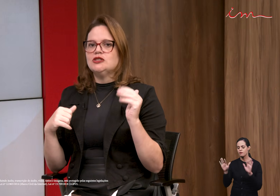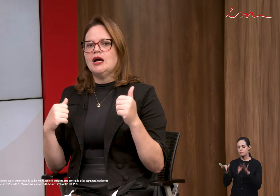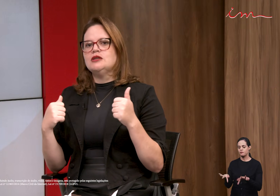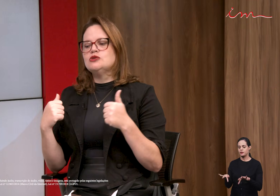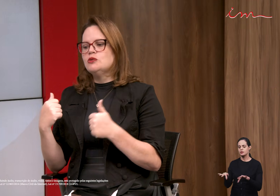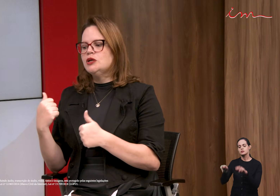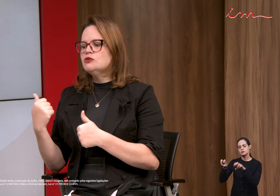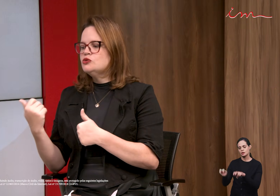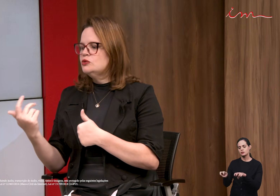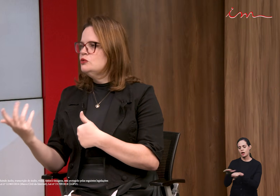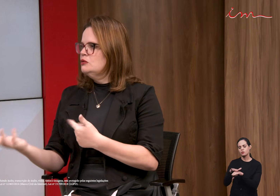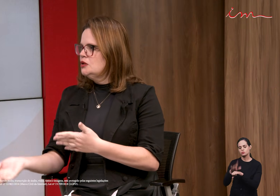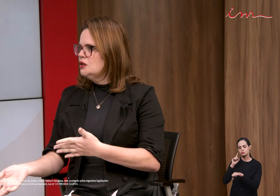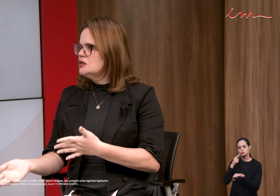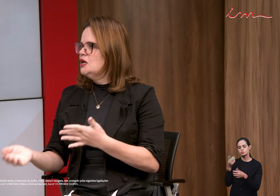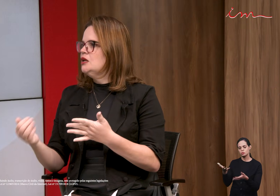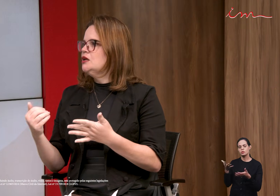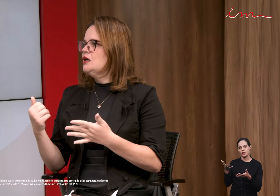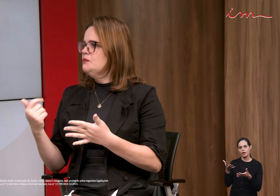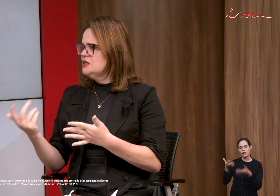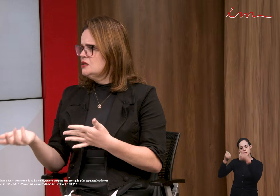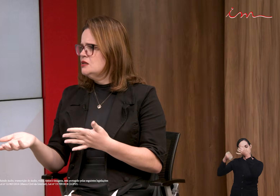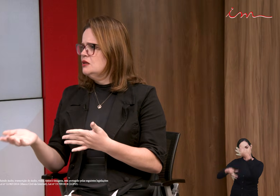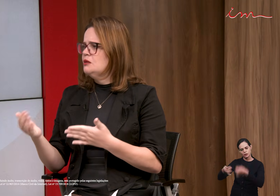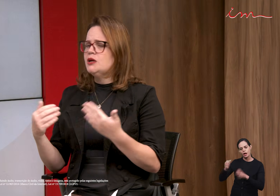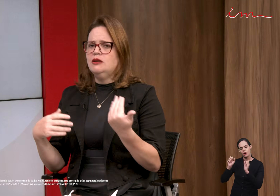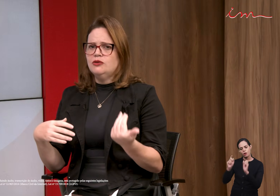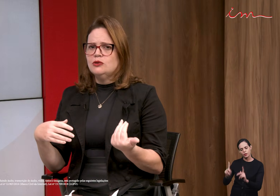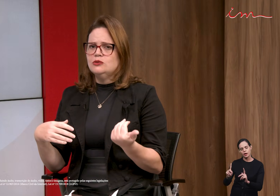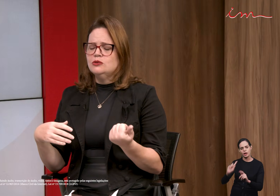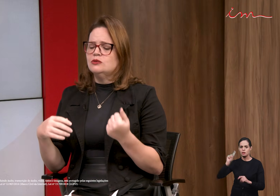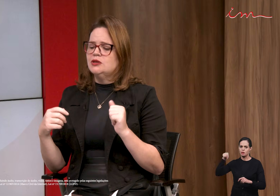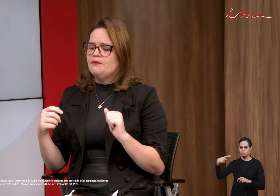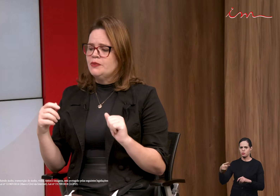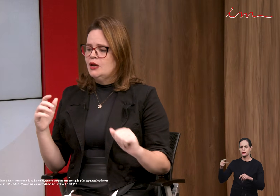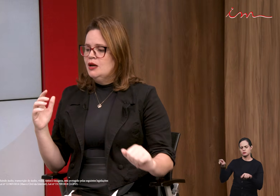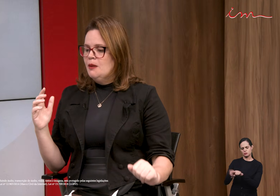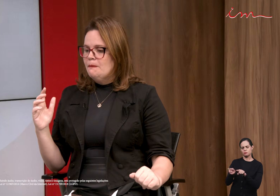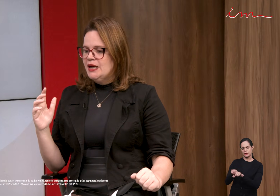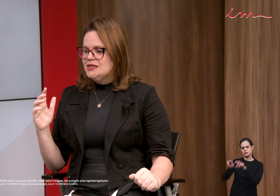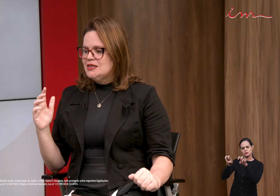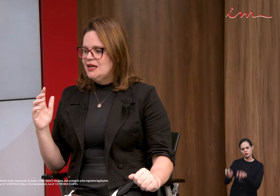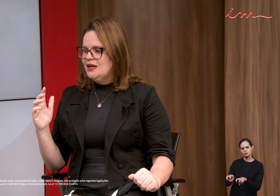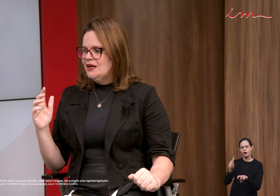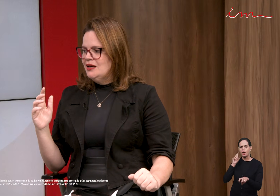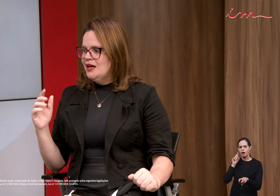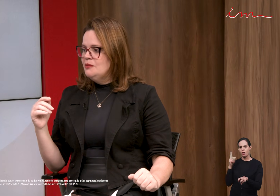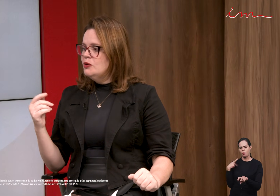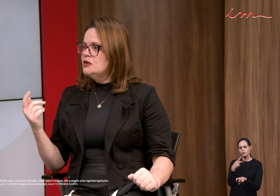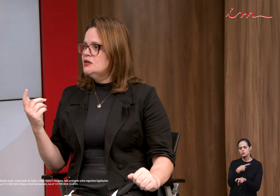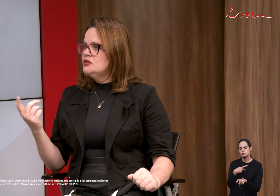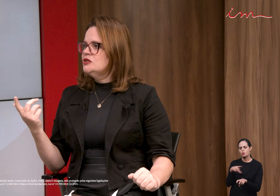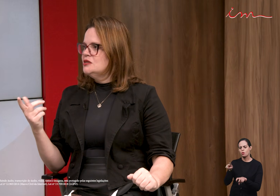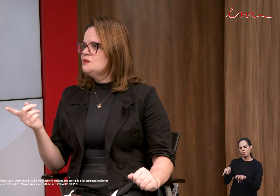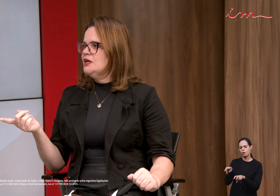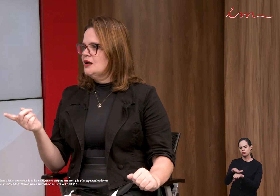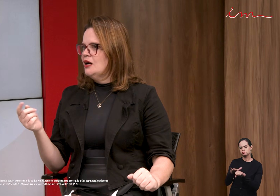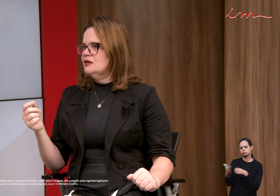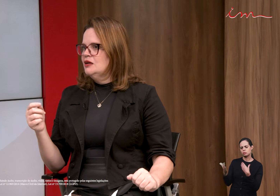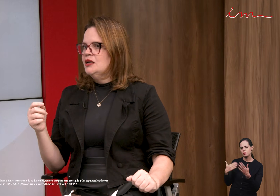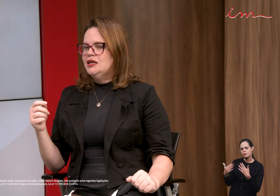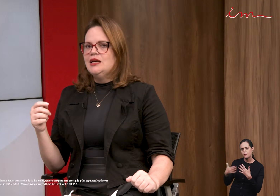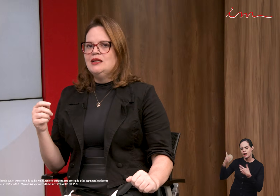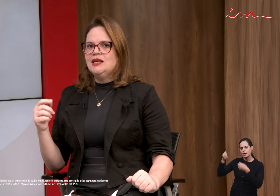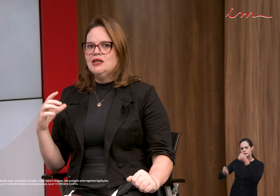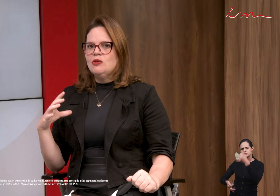no qual a gente está instruindo o surdo doutrinas ali, que ele precisa entender porque ele ficou com dúvida. Mas é importante